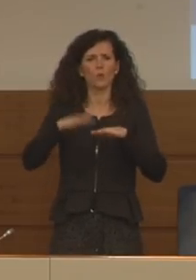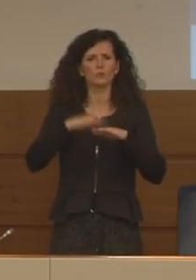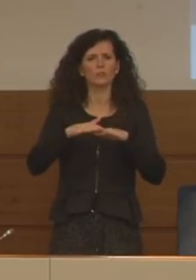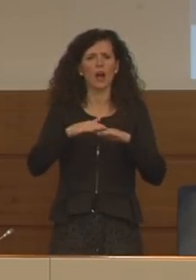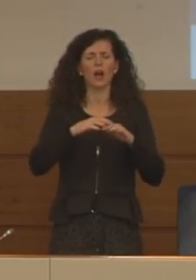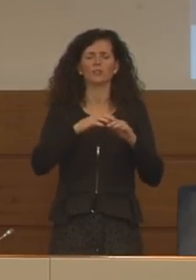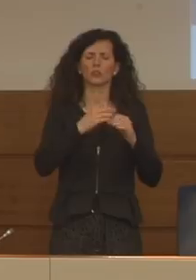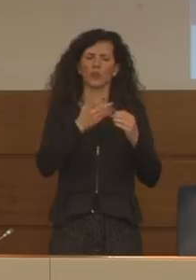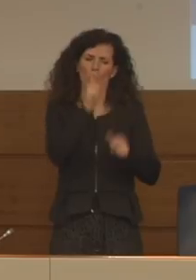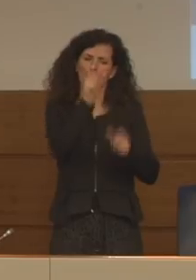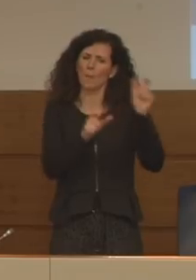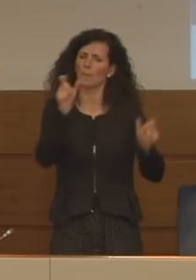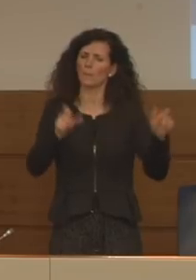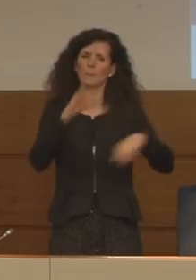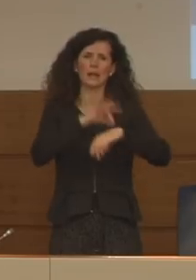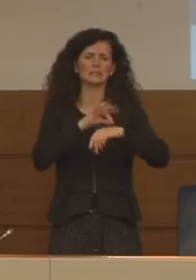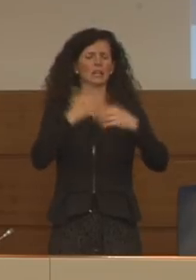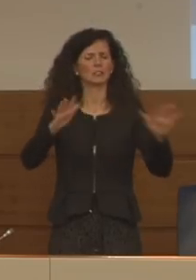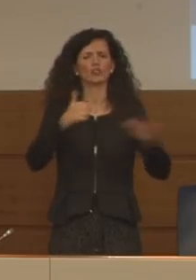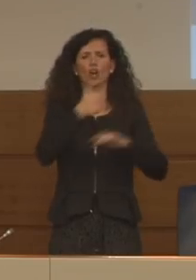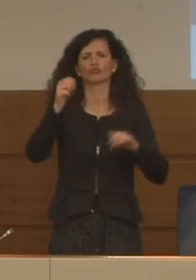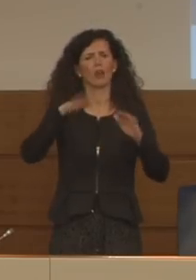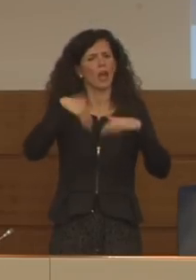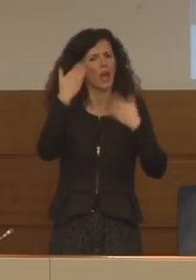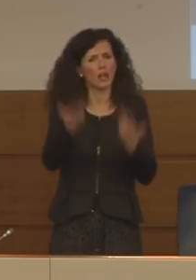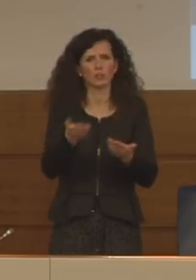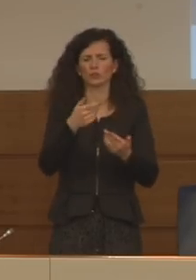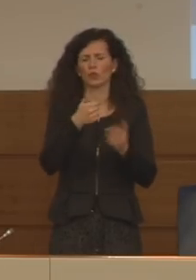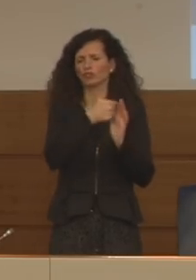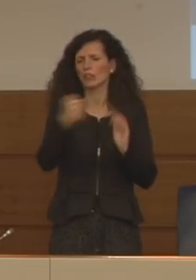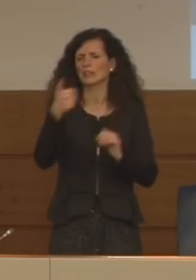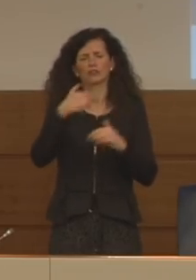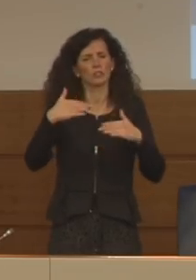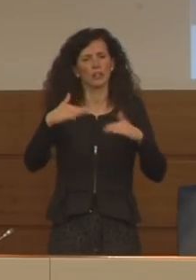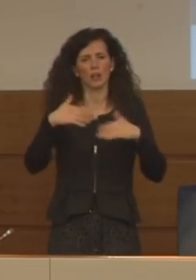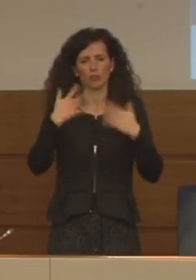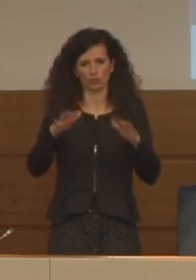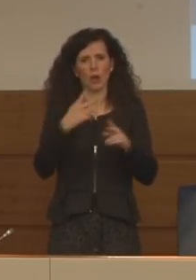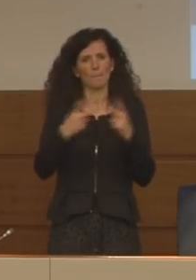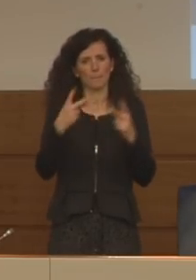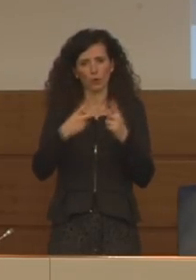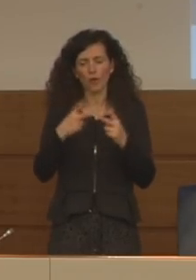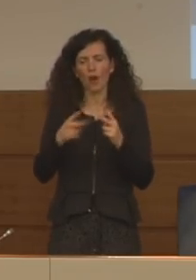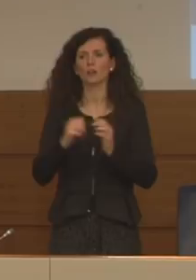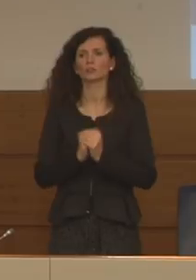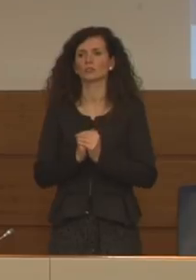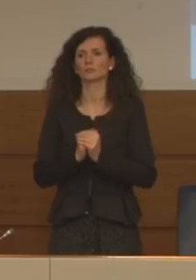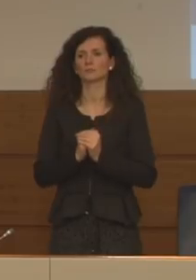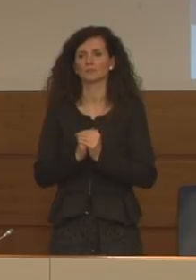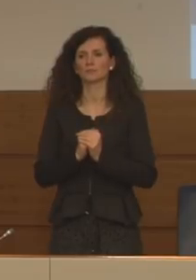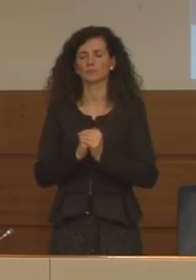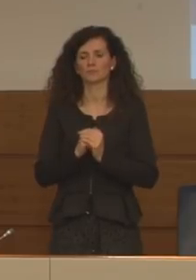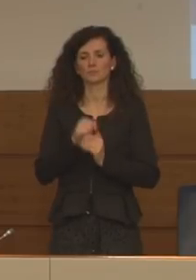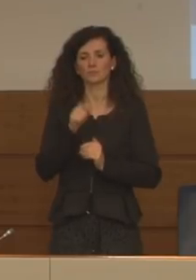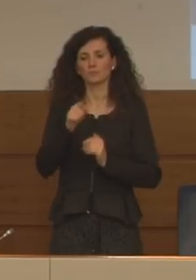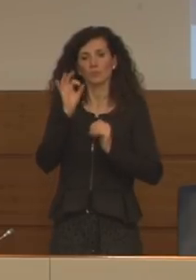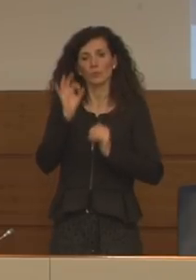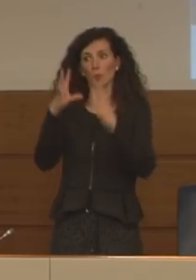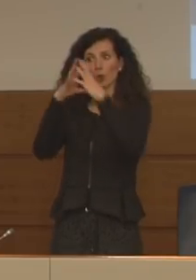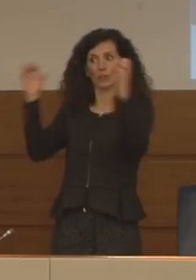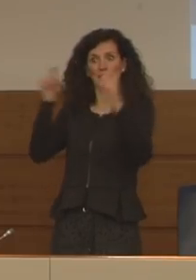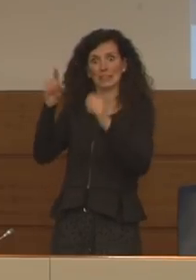diverse centinaia di pazienti il faro creato concesso anche con ampia disponibilità dalla ditta produttrice